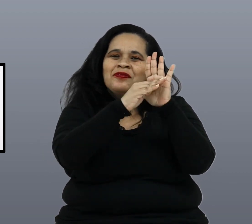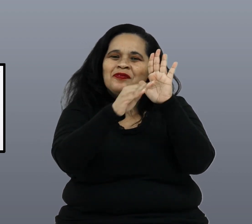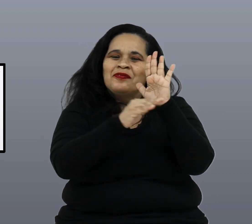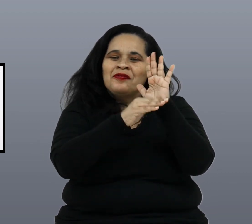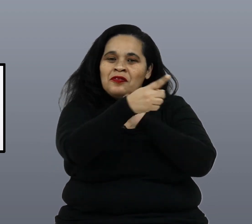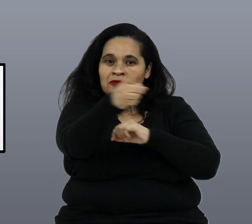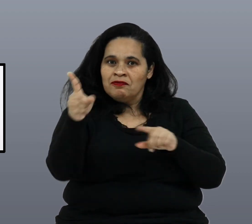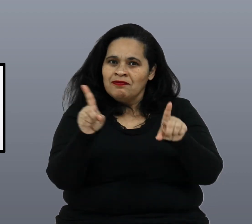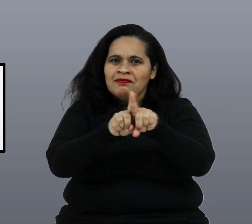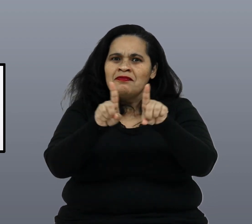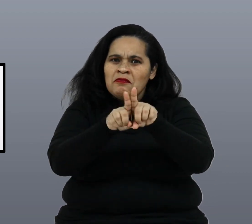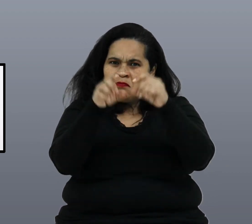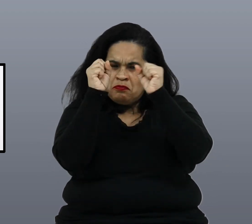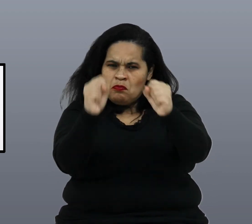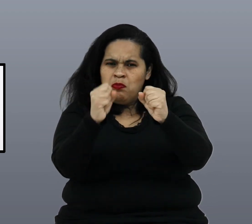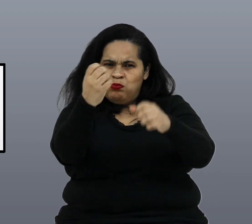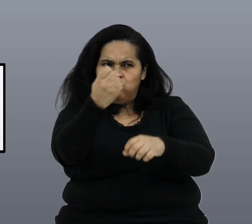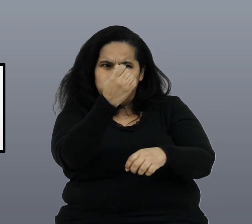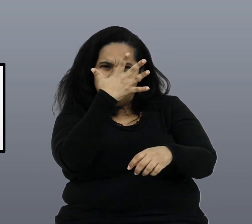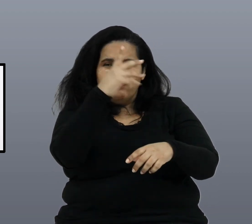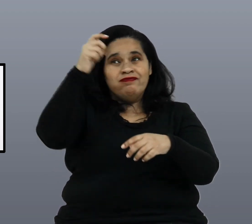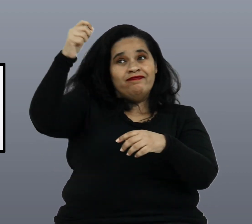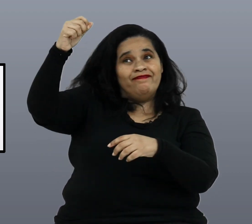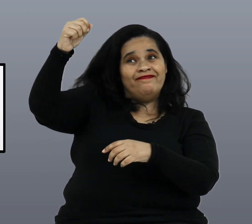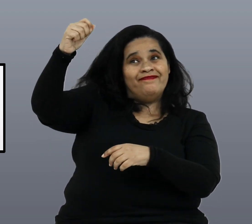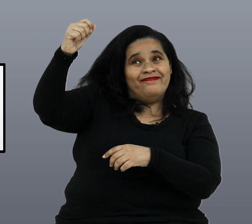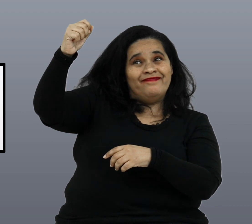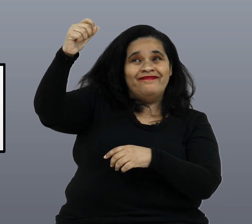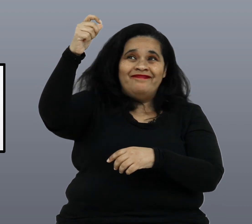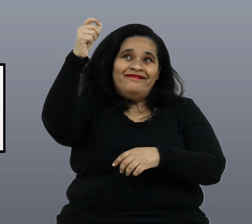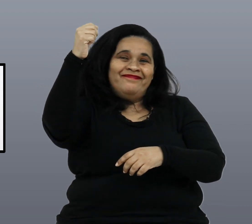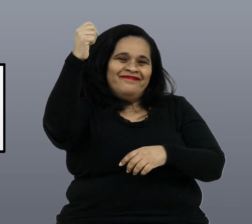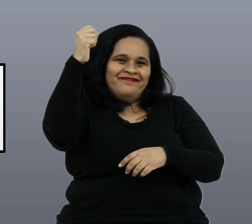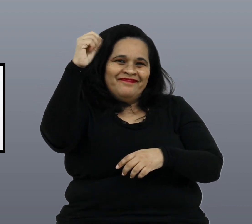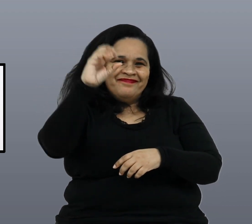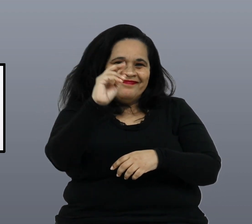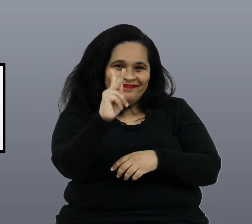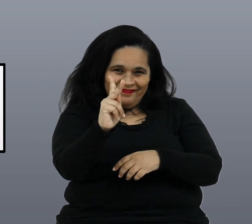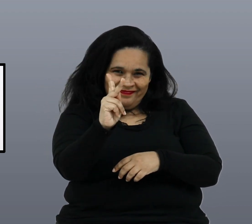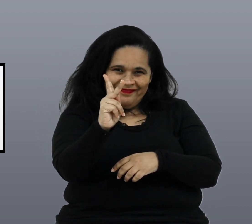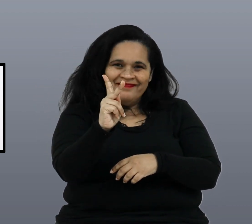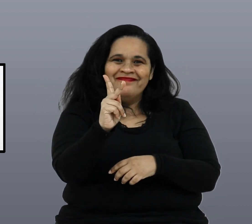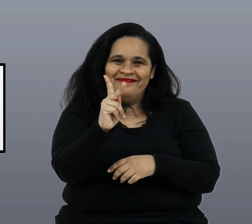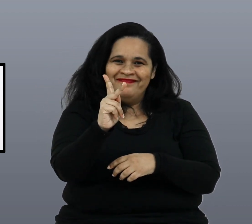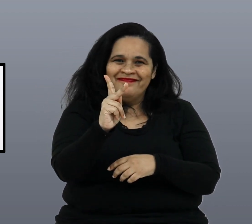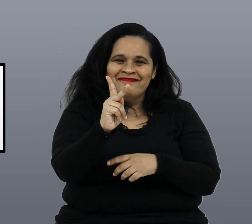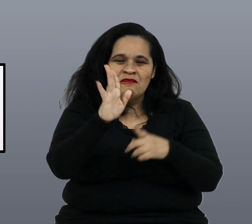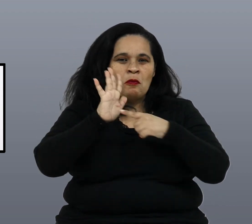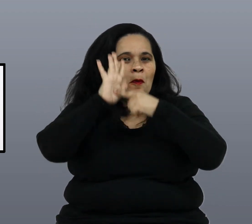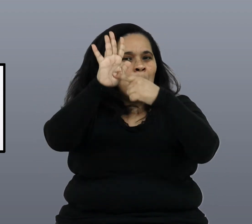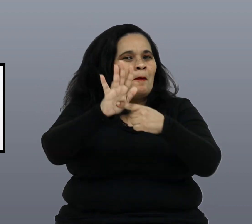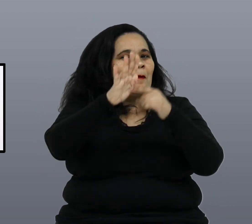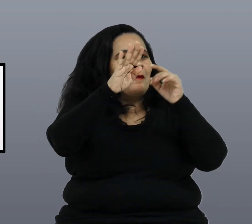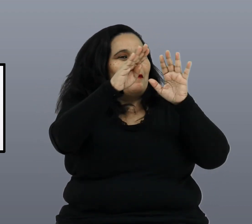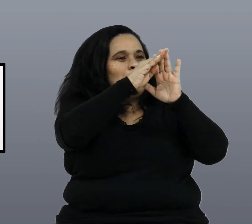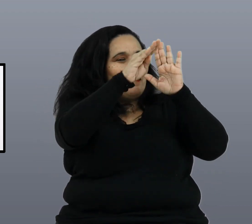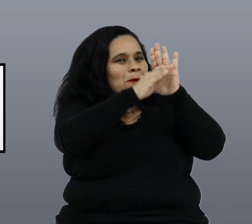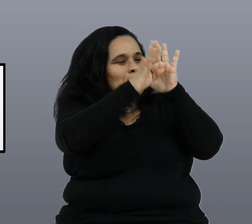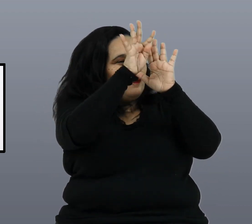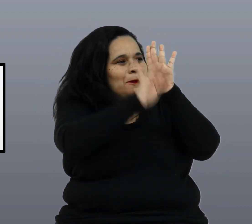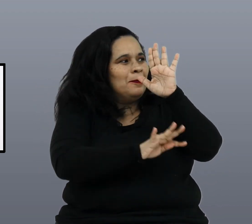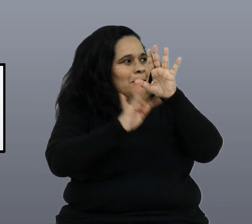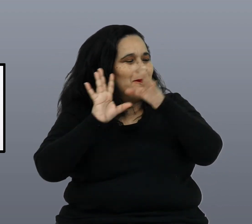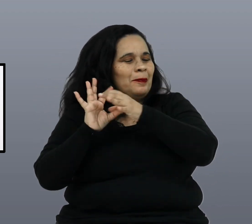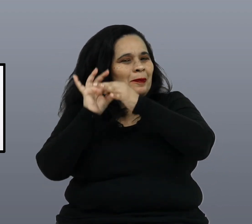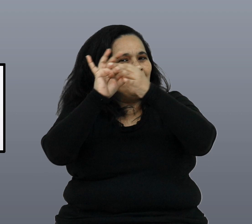Se você acompanha o programa Texto e Contexto, faça aí uma selfie, tire uma foto acompanhando o nosso